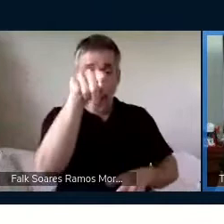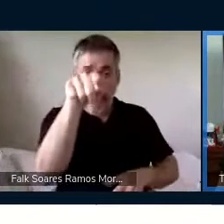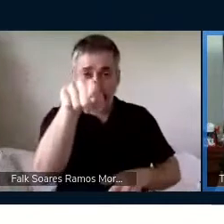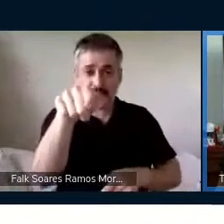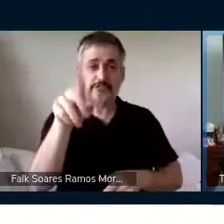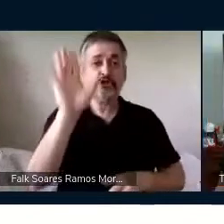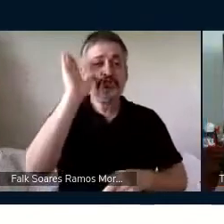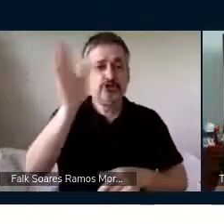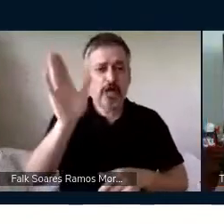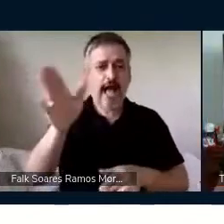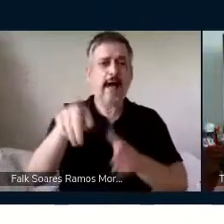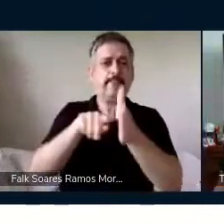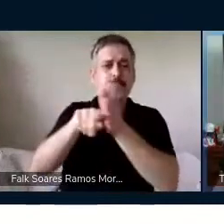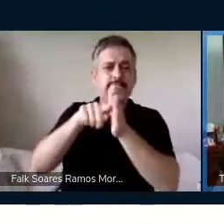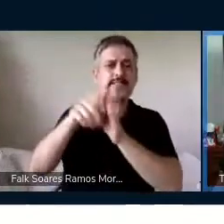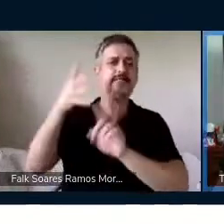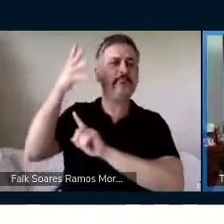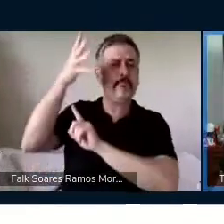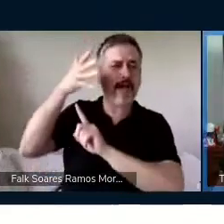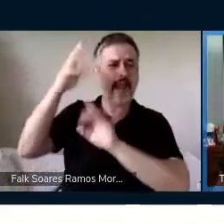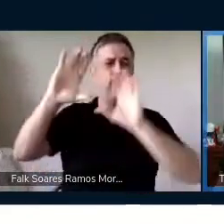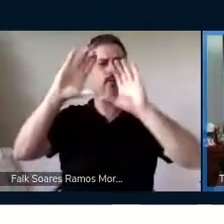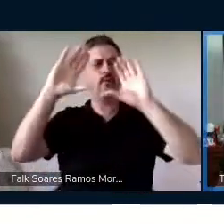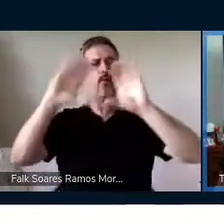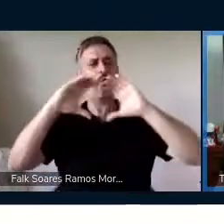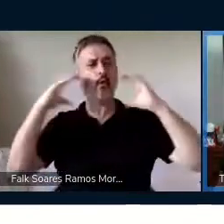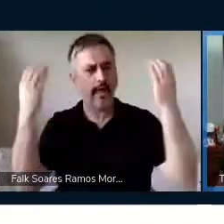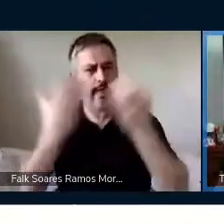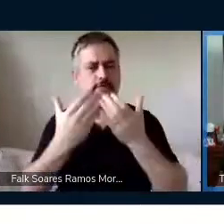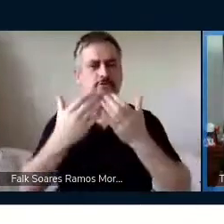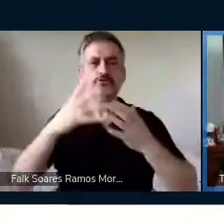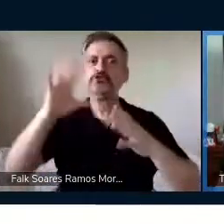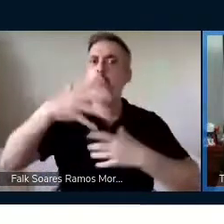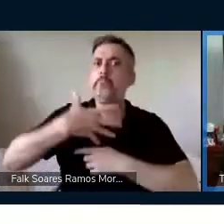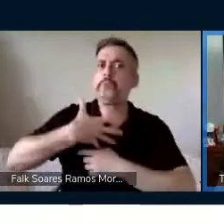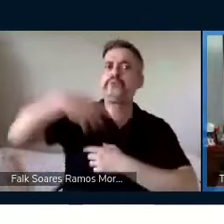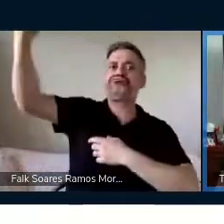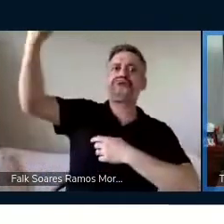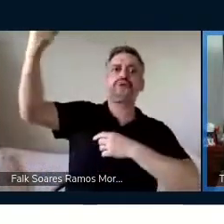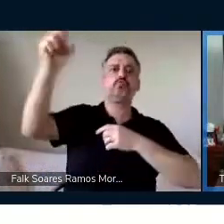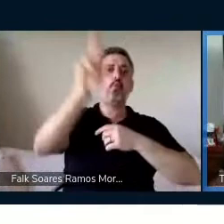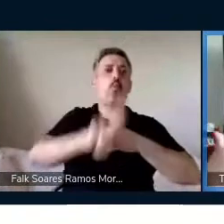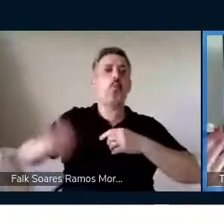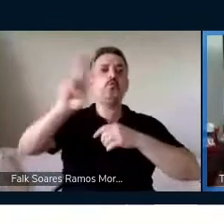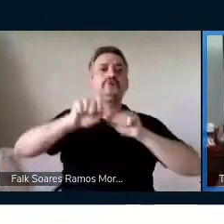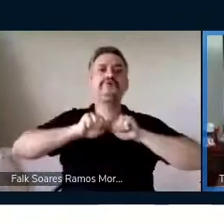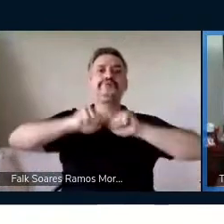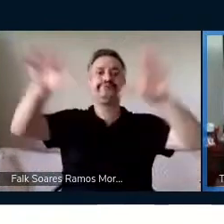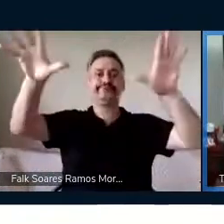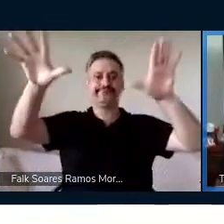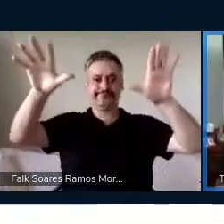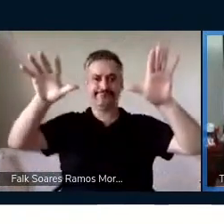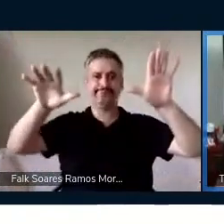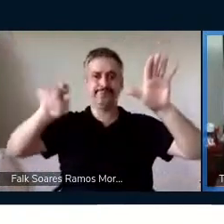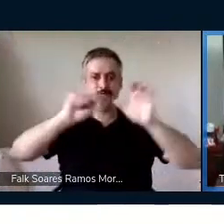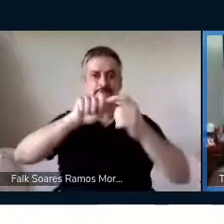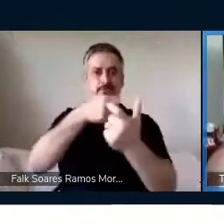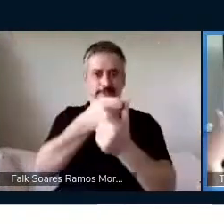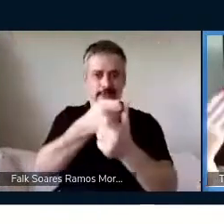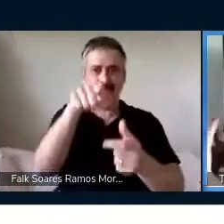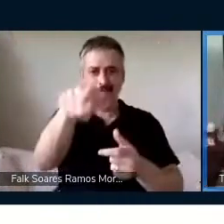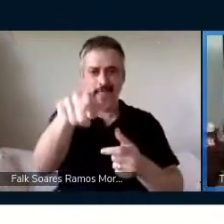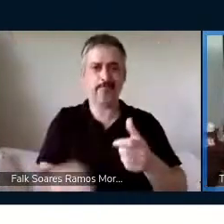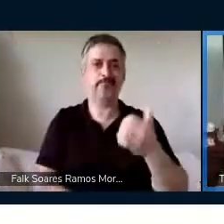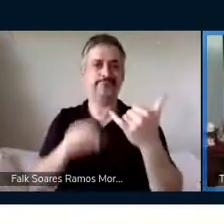ele. E inclusive esses sinais já foram publicados em revistas e já